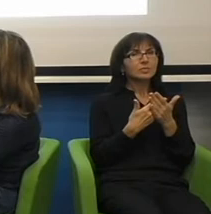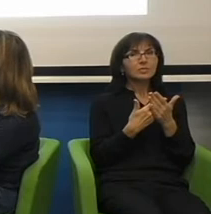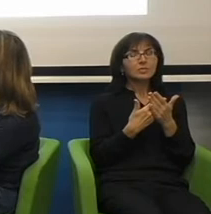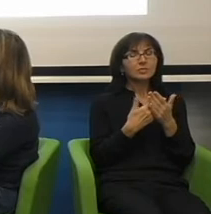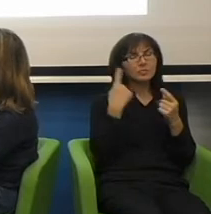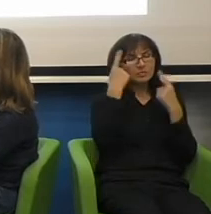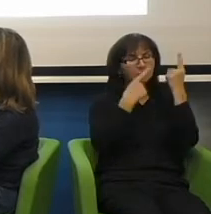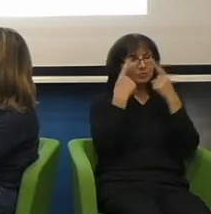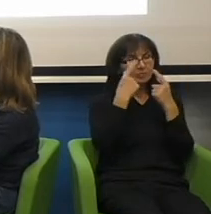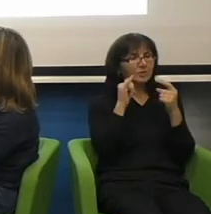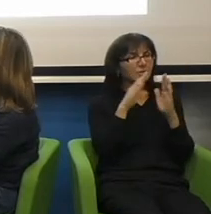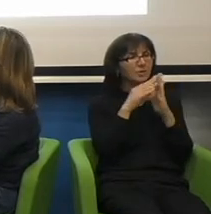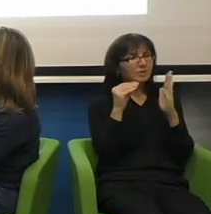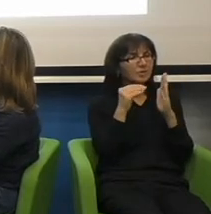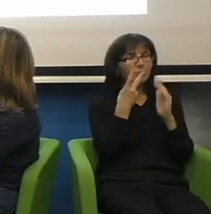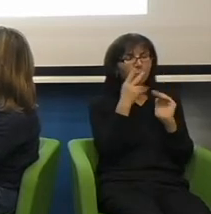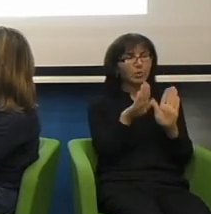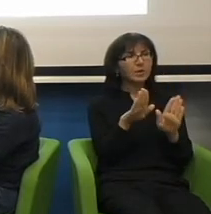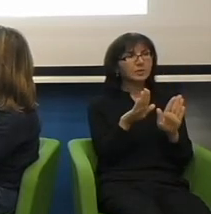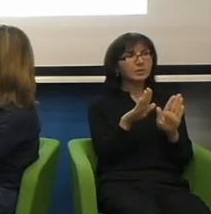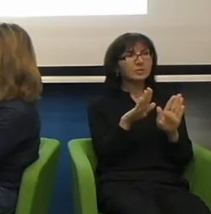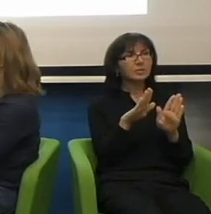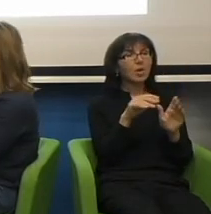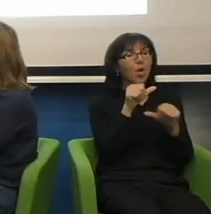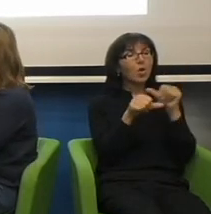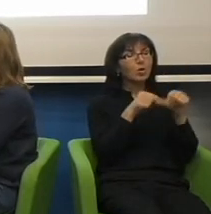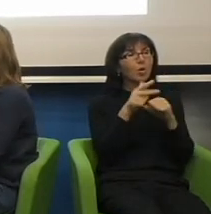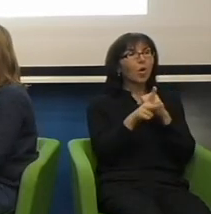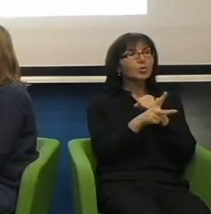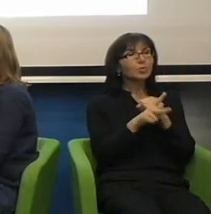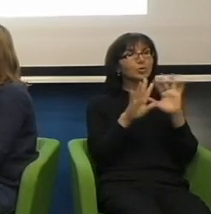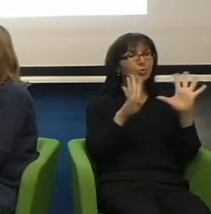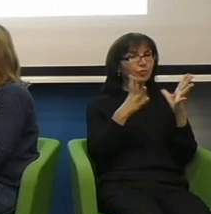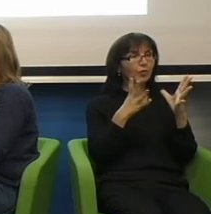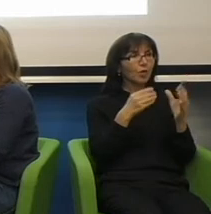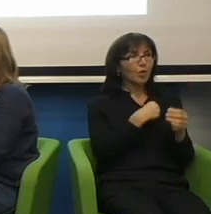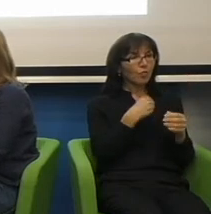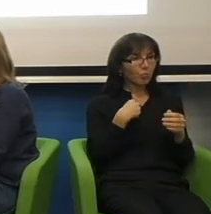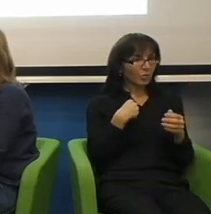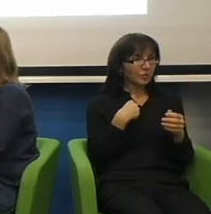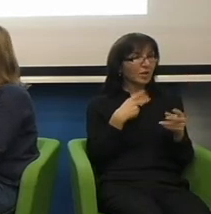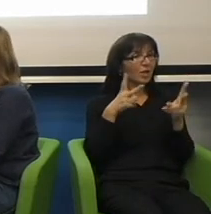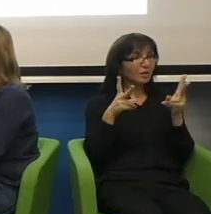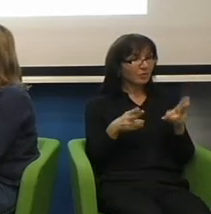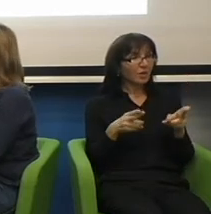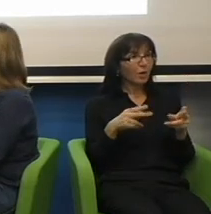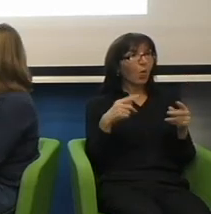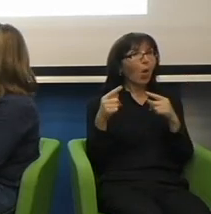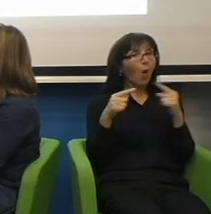się, jakim zdjęciem zilustrować rok 89, kiedy w Polsce trwają obrady Okrągłego Stołu.